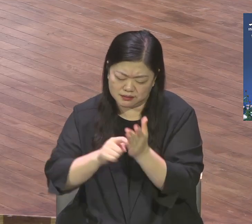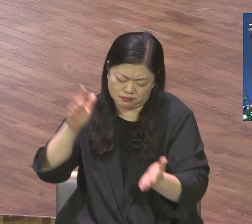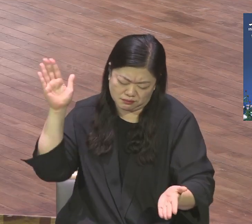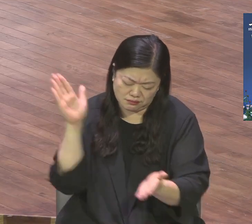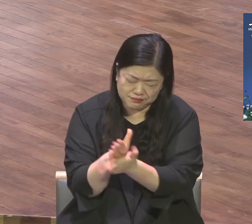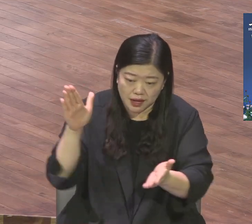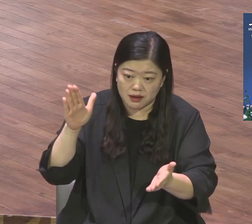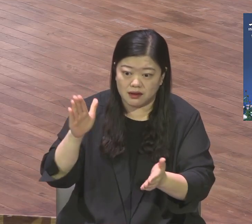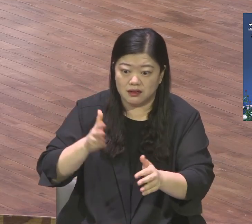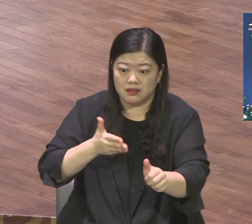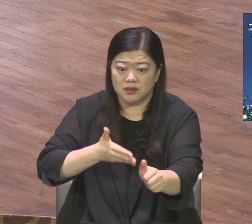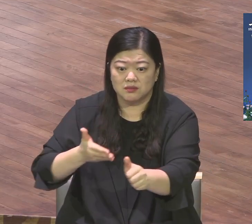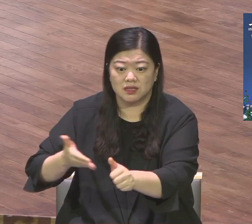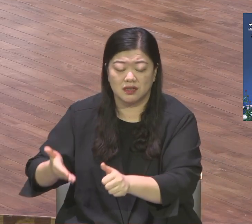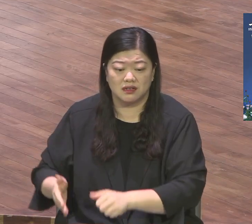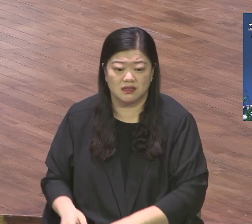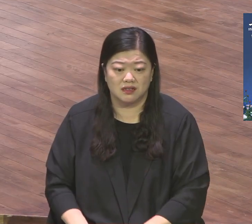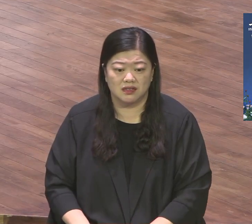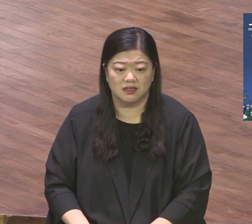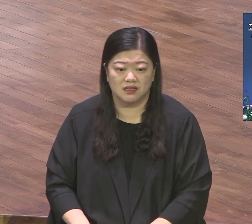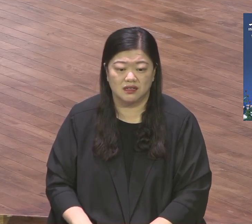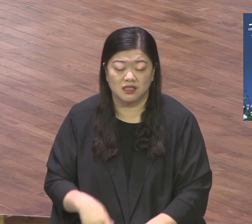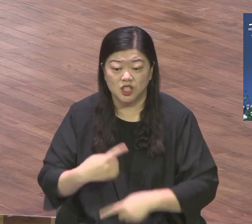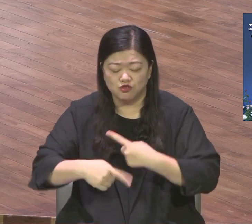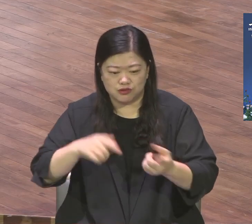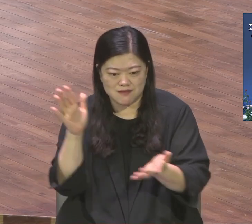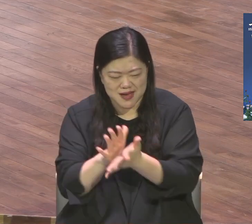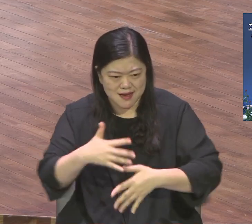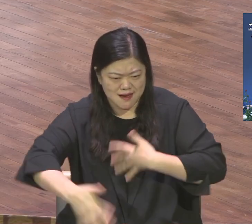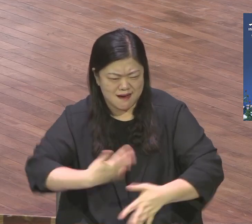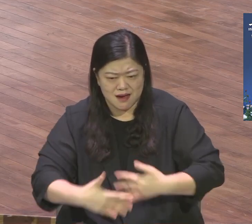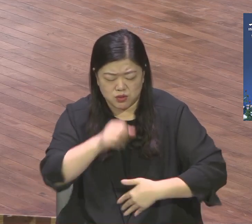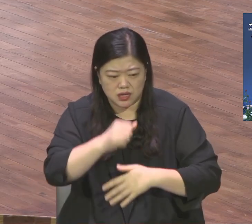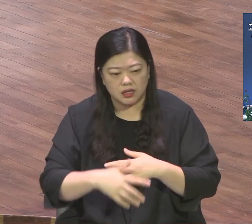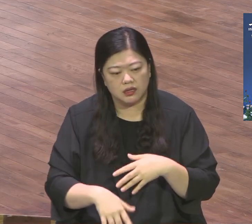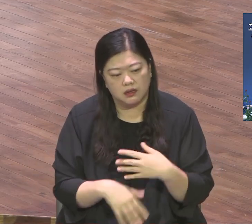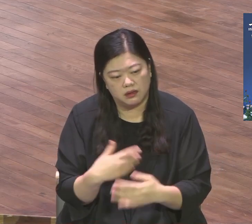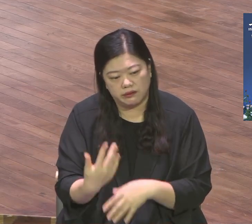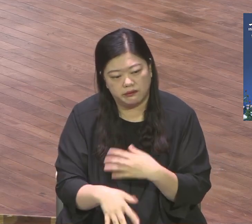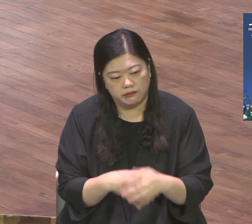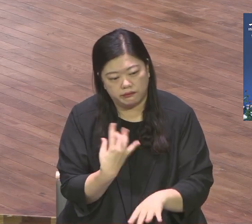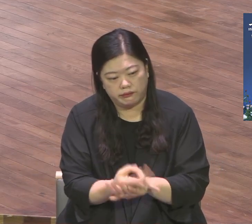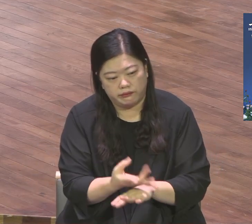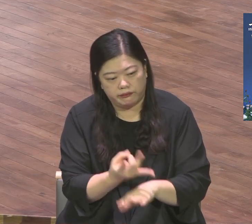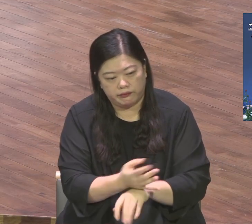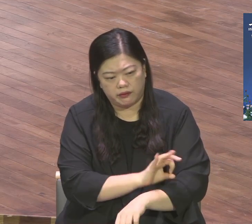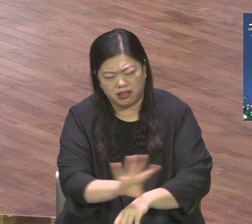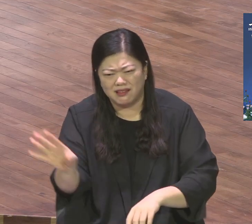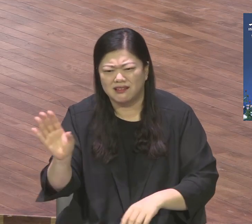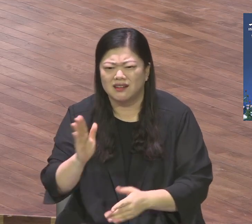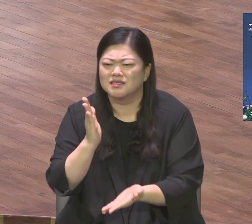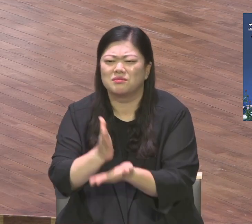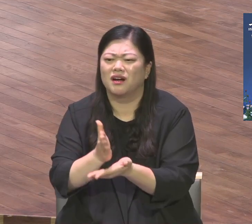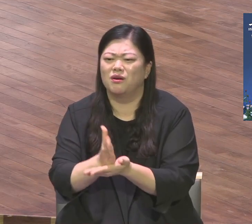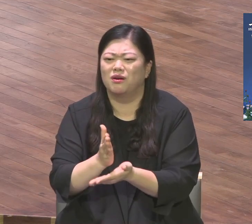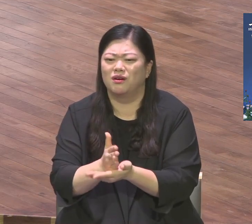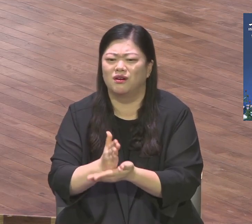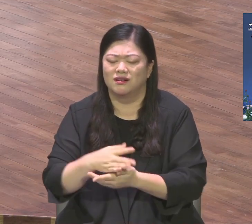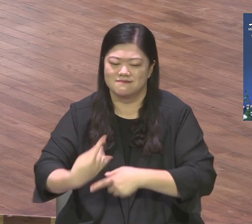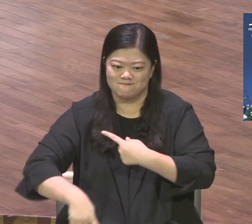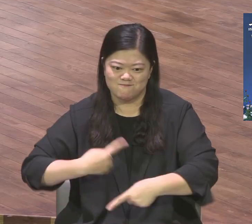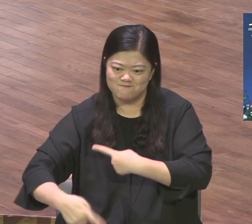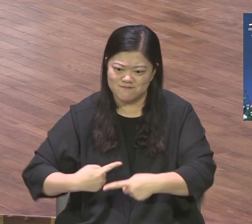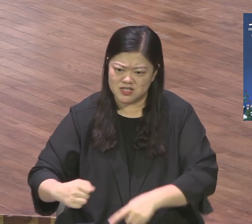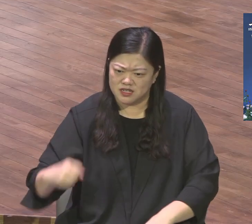바랍니다. 불타야 신납니다. 불타야 행복해요. 그래야 뭐 세상 뭐 그런 것 아무 부러운 게